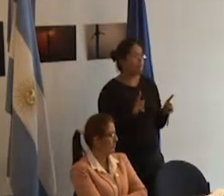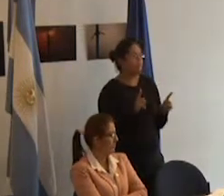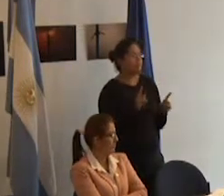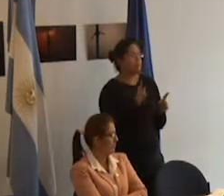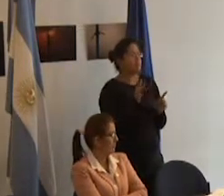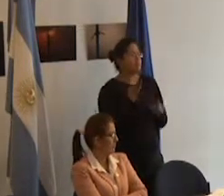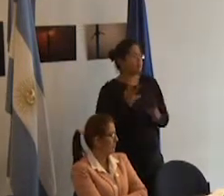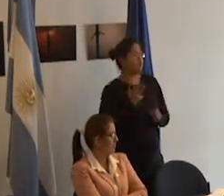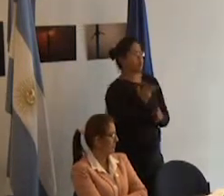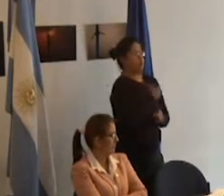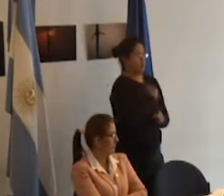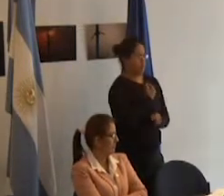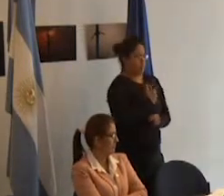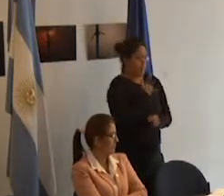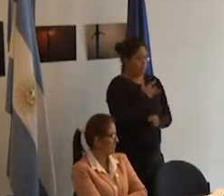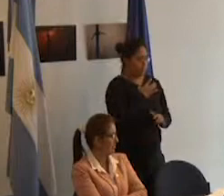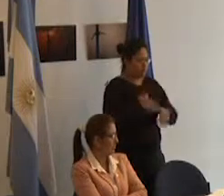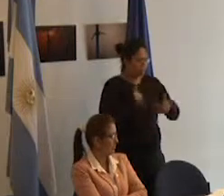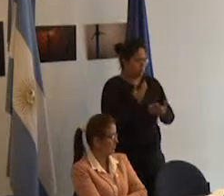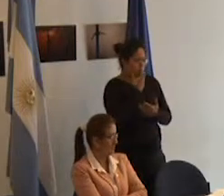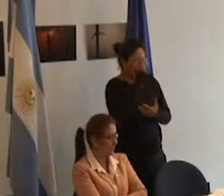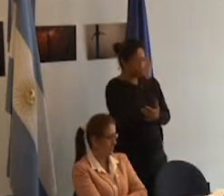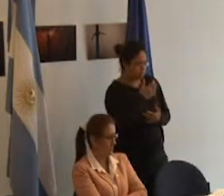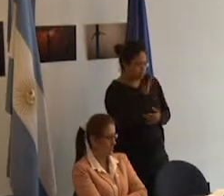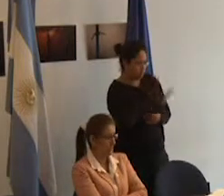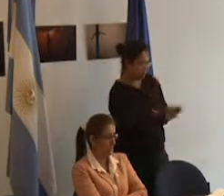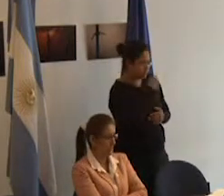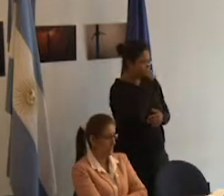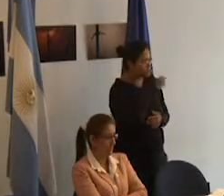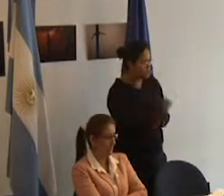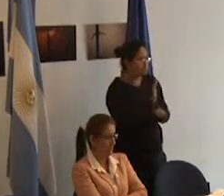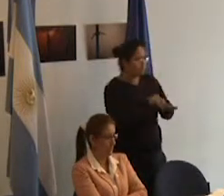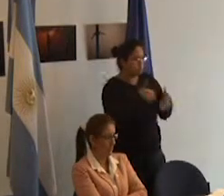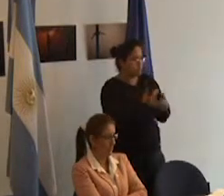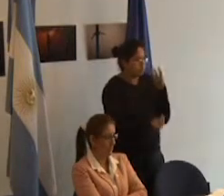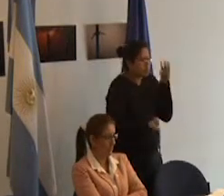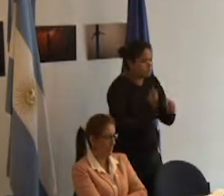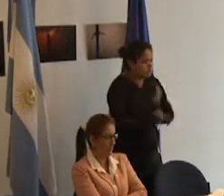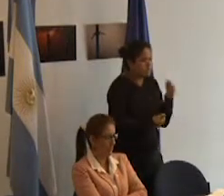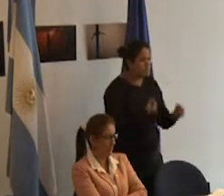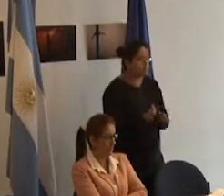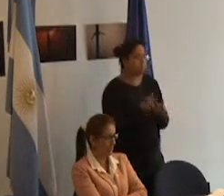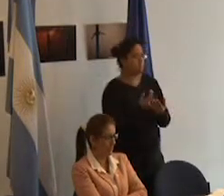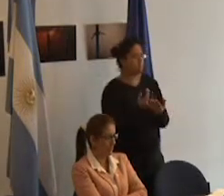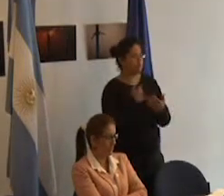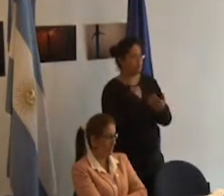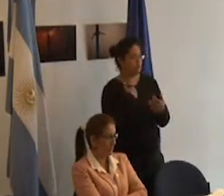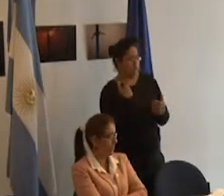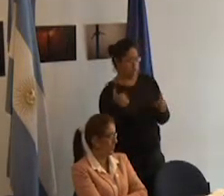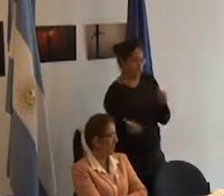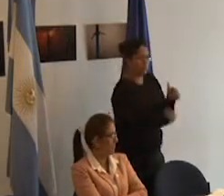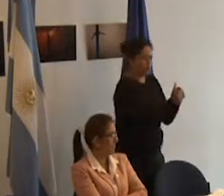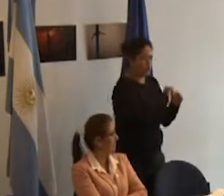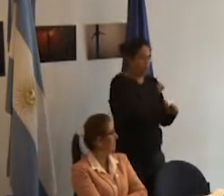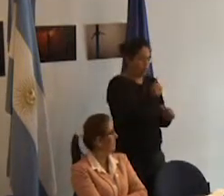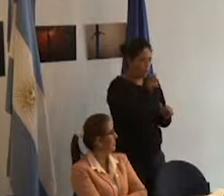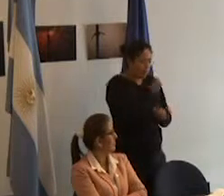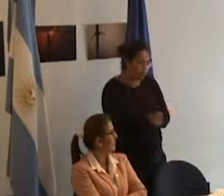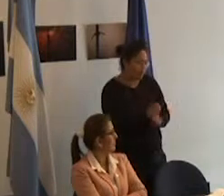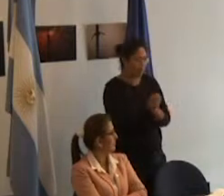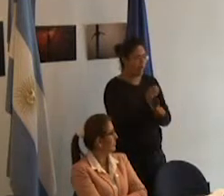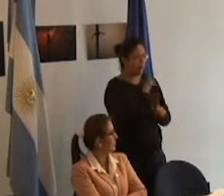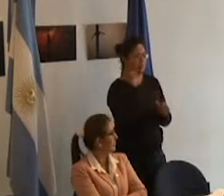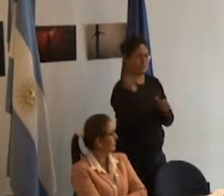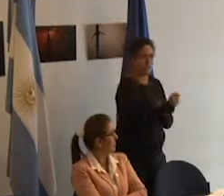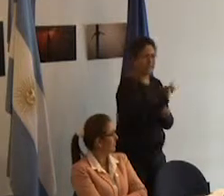estamos cuestionados por cómo evalúo a ese niño, qué hago con él, será que lo pongo con otro, será que no lo pongo,